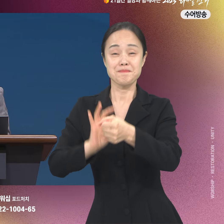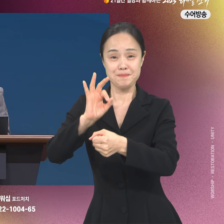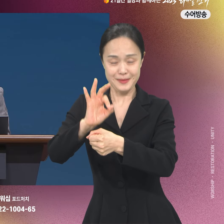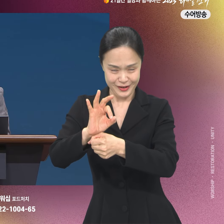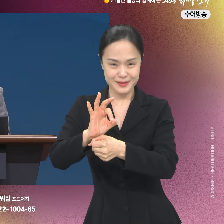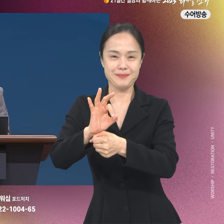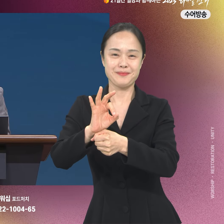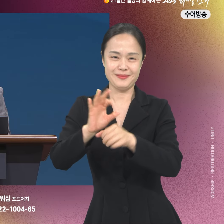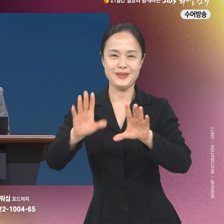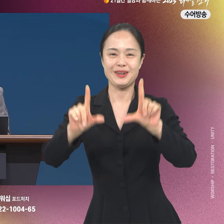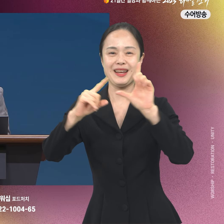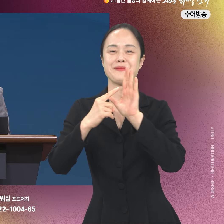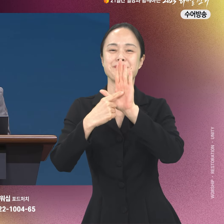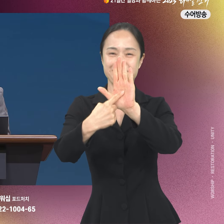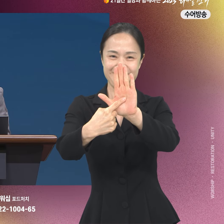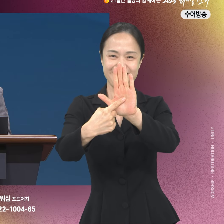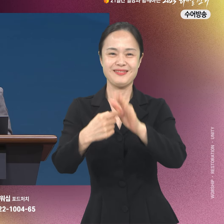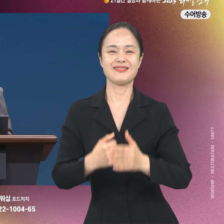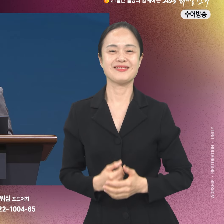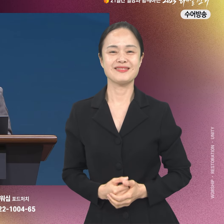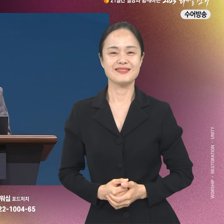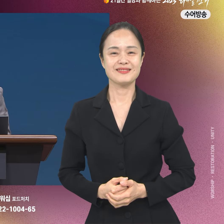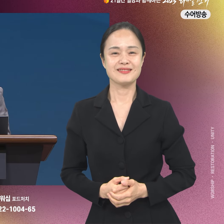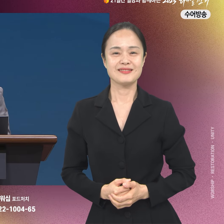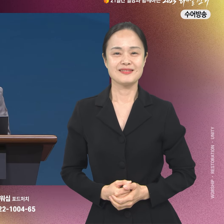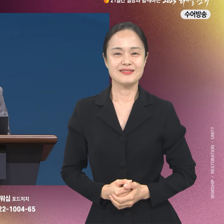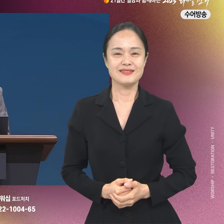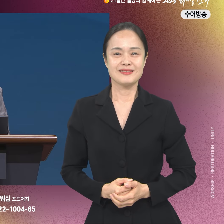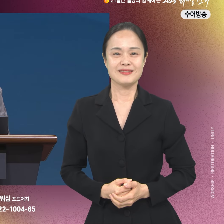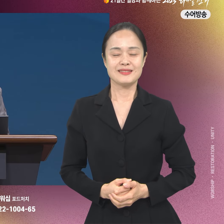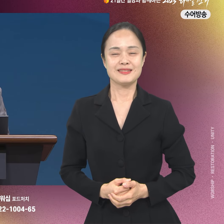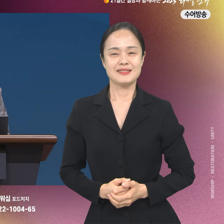사실 제가 그냥 솔직하게